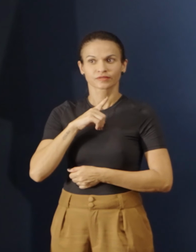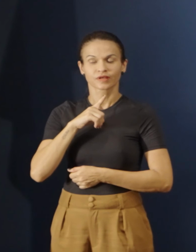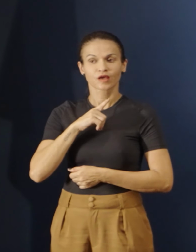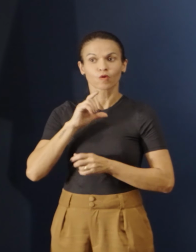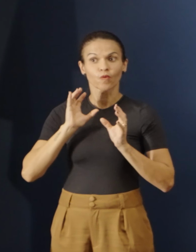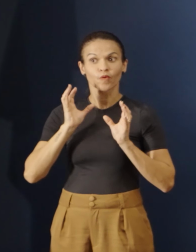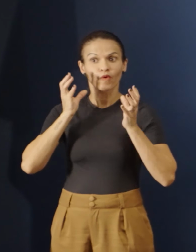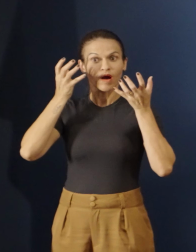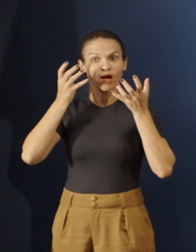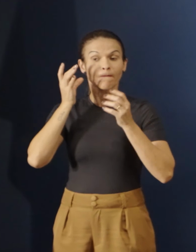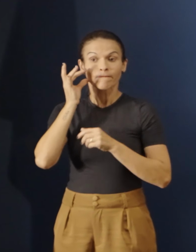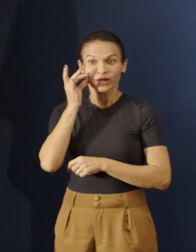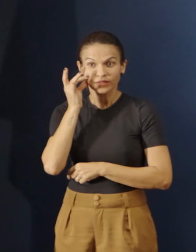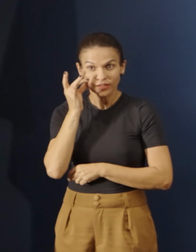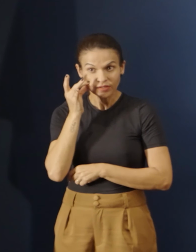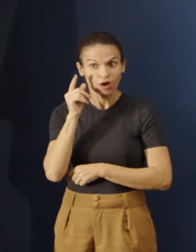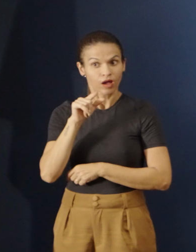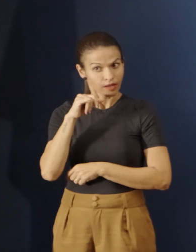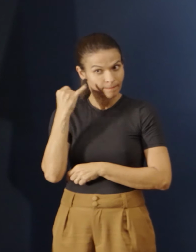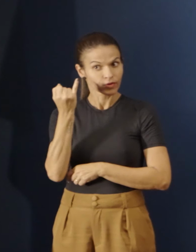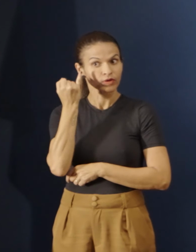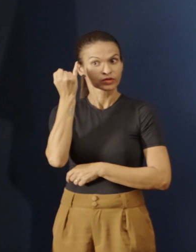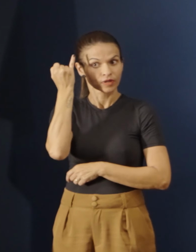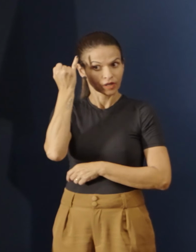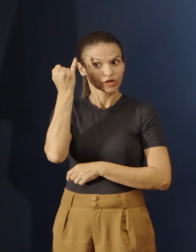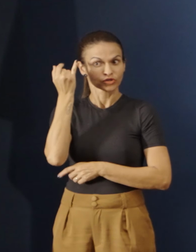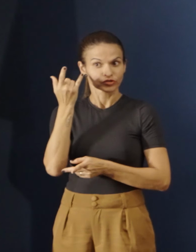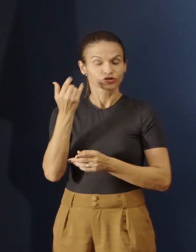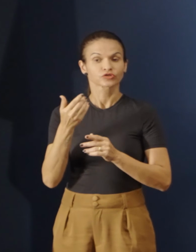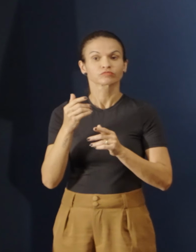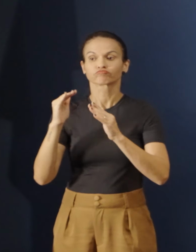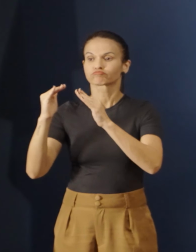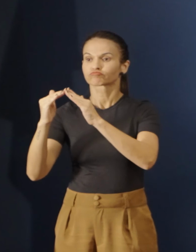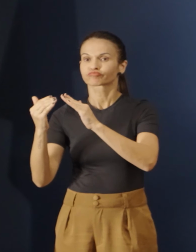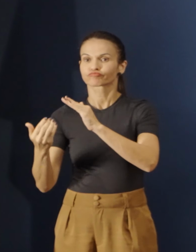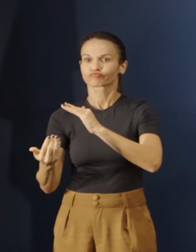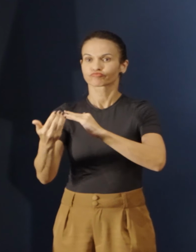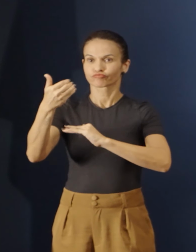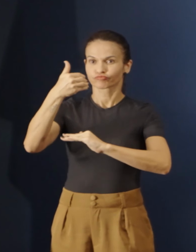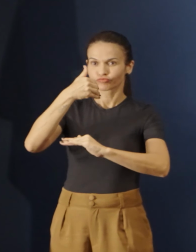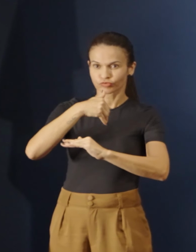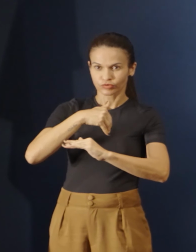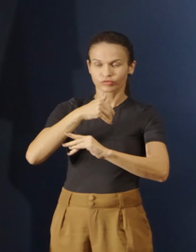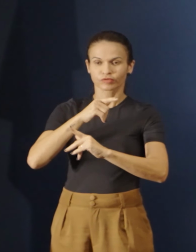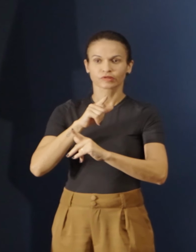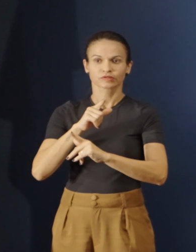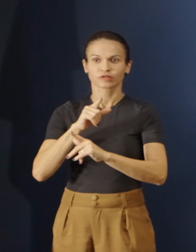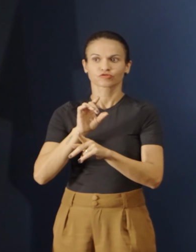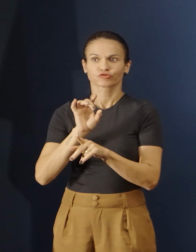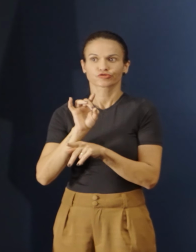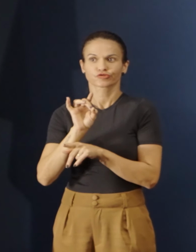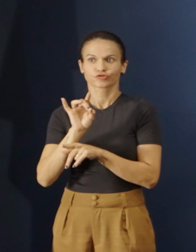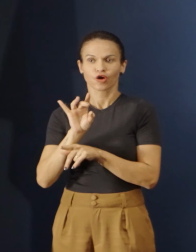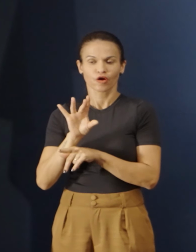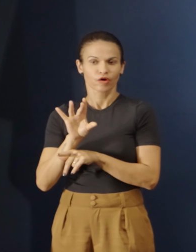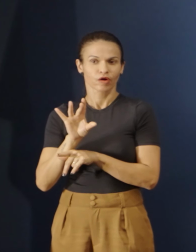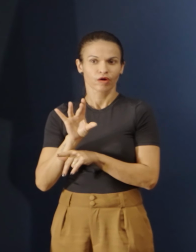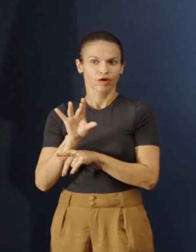o evento presencial, é importante isso, né, de sair de casa para ir numa coisa e não ficar só